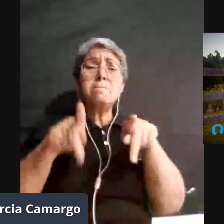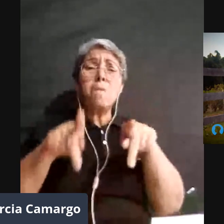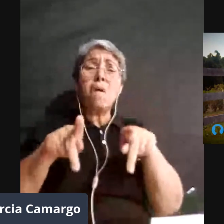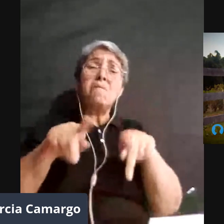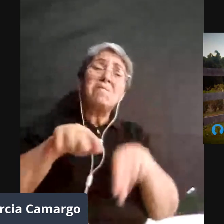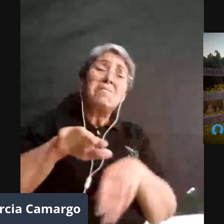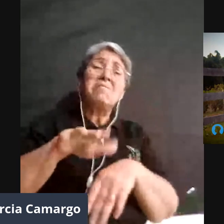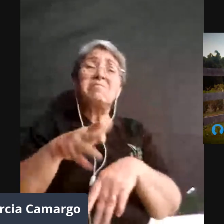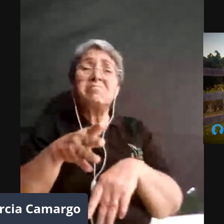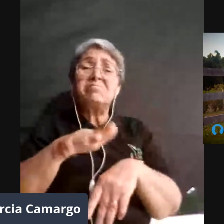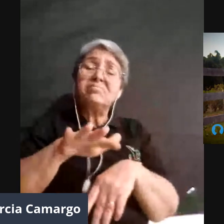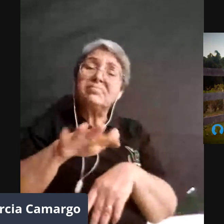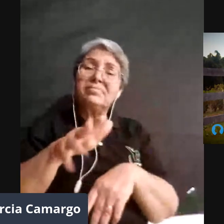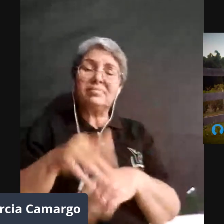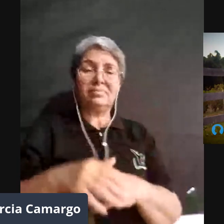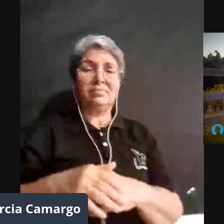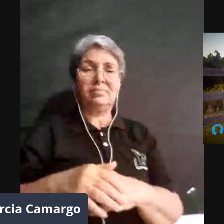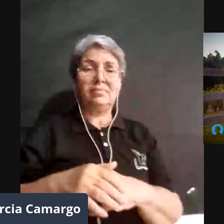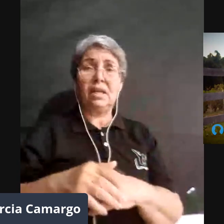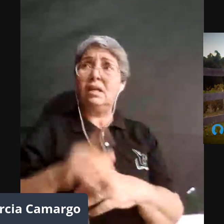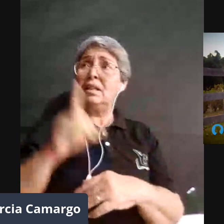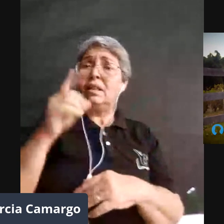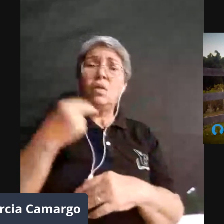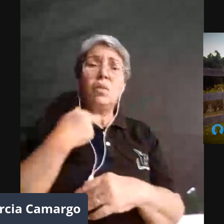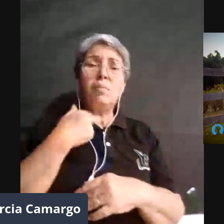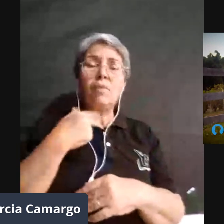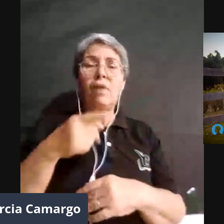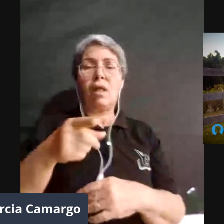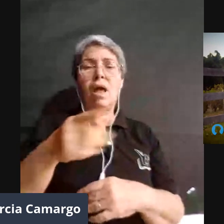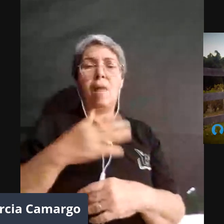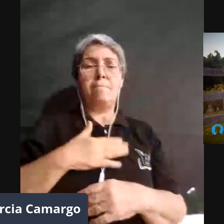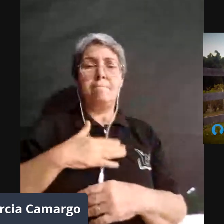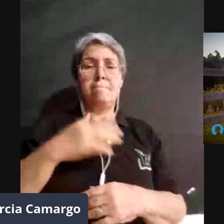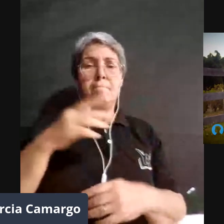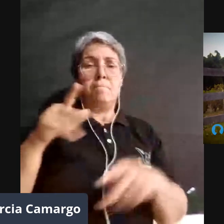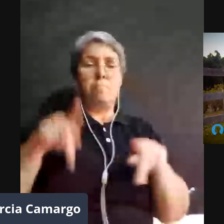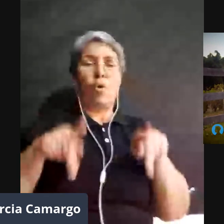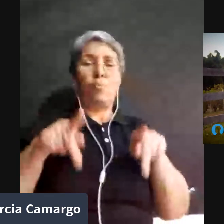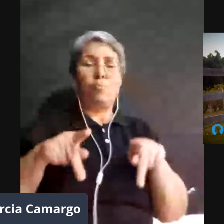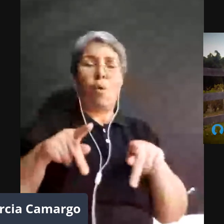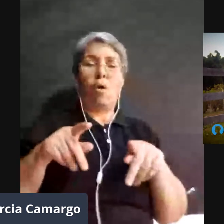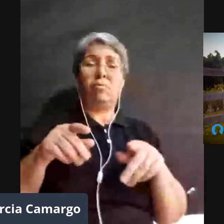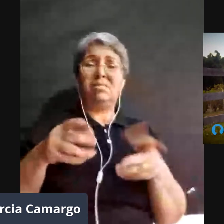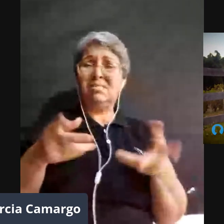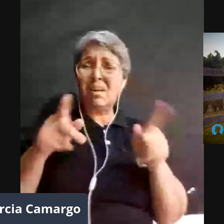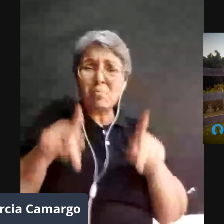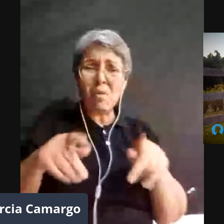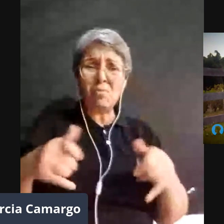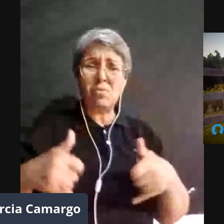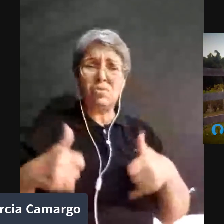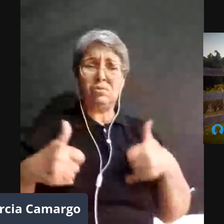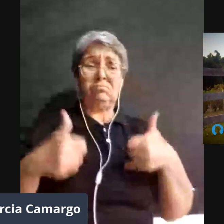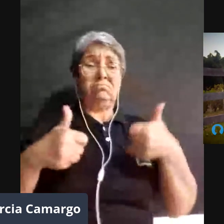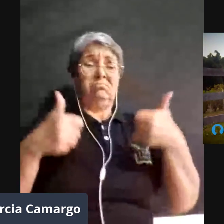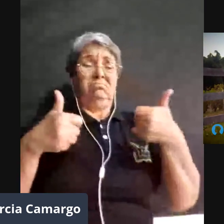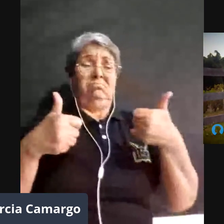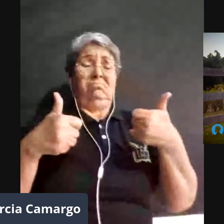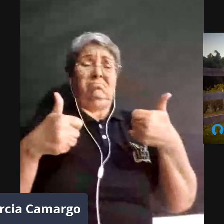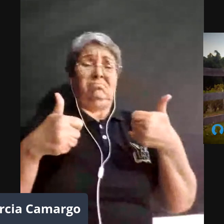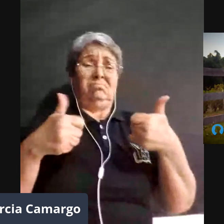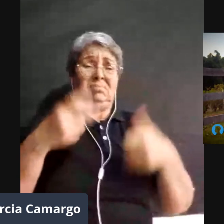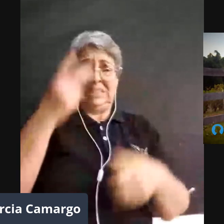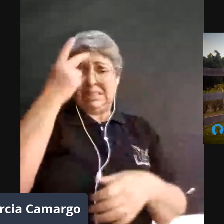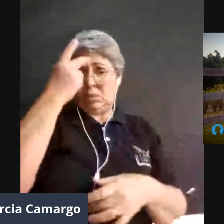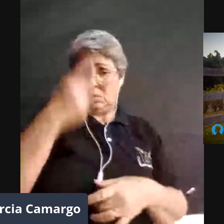não pode chamar de meu povo um povo egoísta, orgulhoso, mundano e pecador. Não